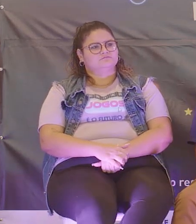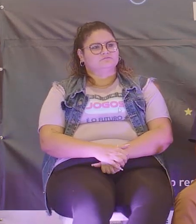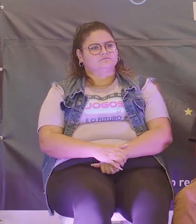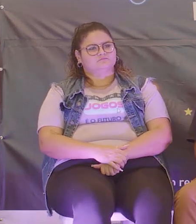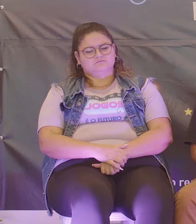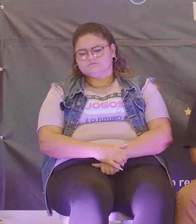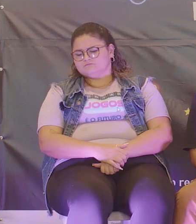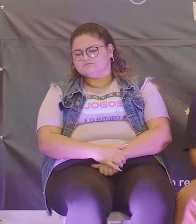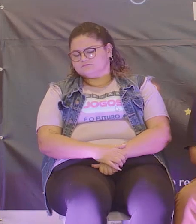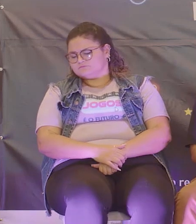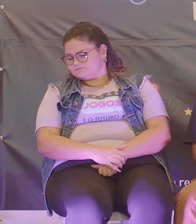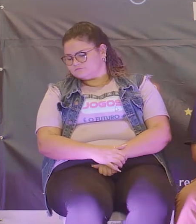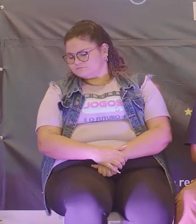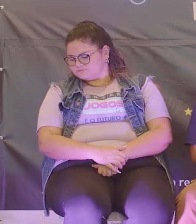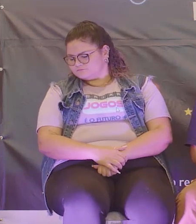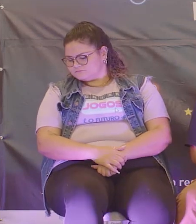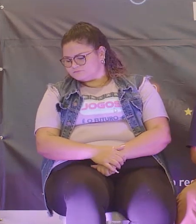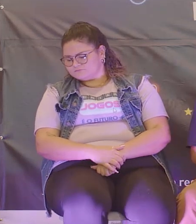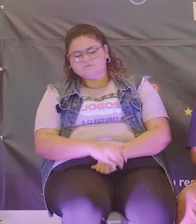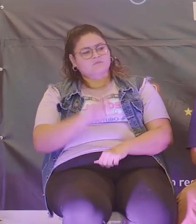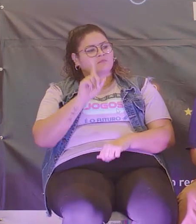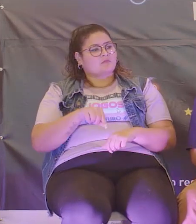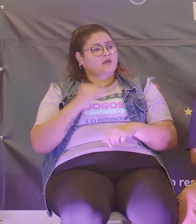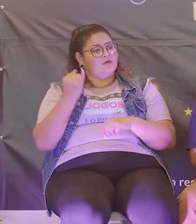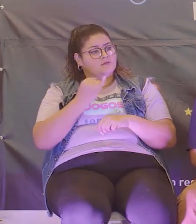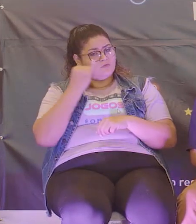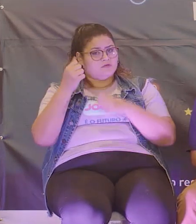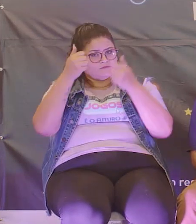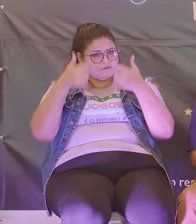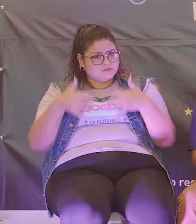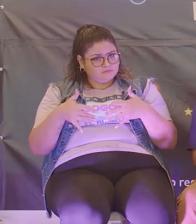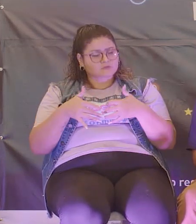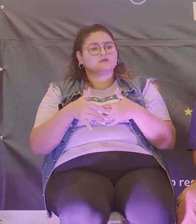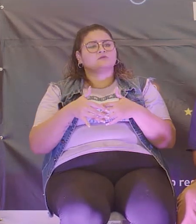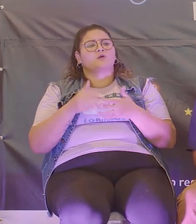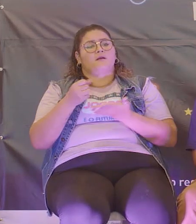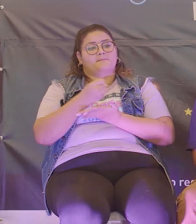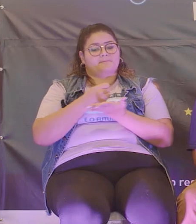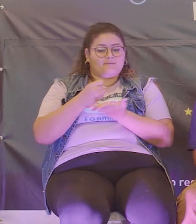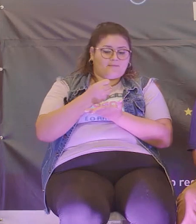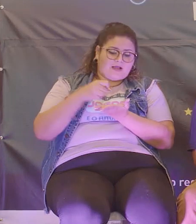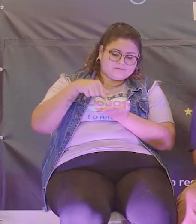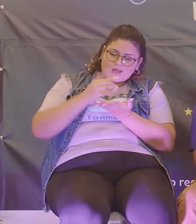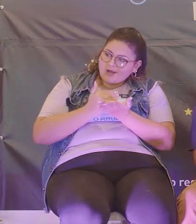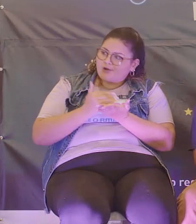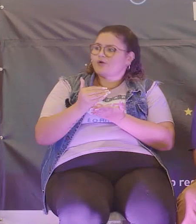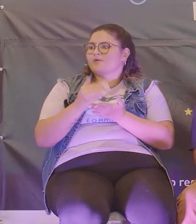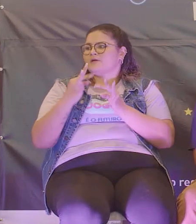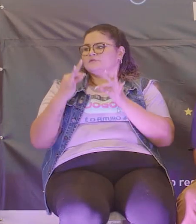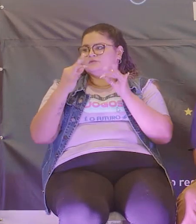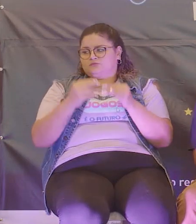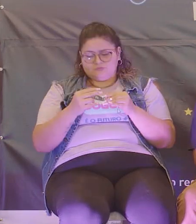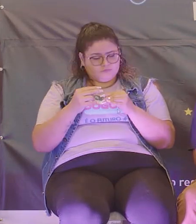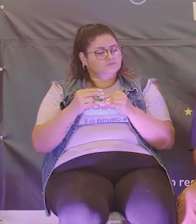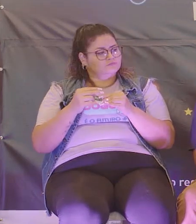aí é de suma importância que você falou, né? Como você salientou aí, a parte da base. E isso também traz novos recursos, né,